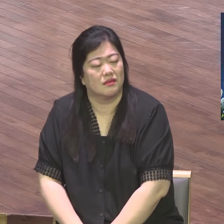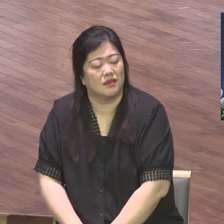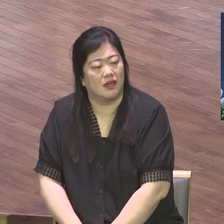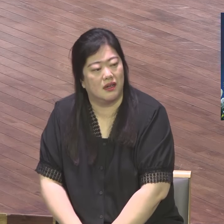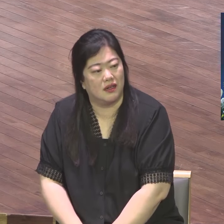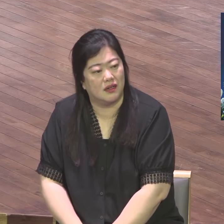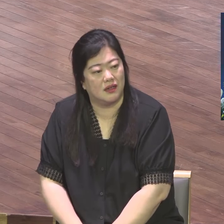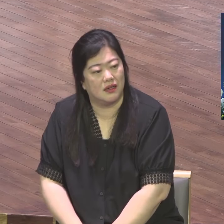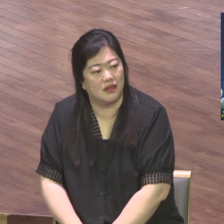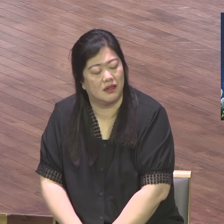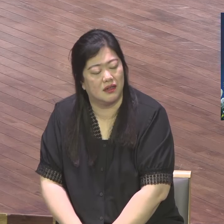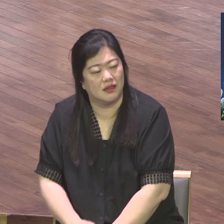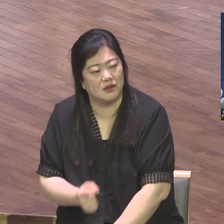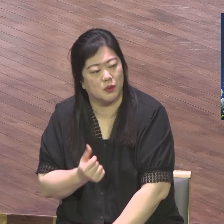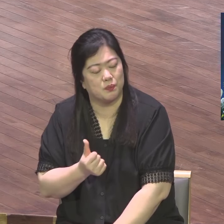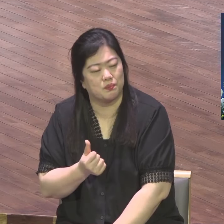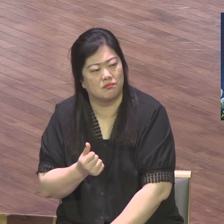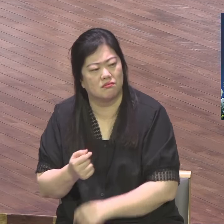했잖아요.